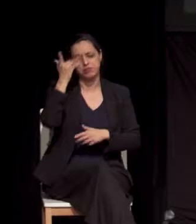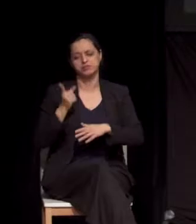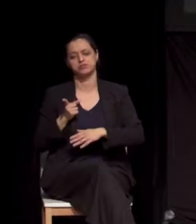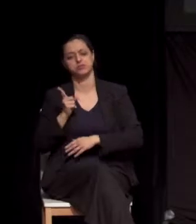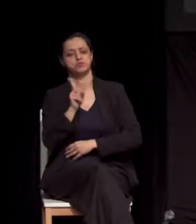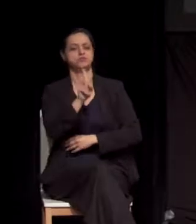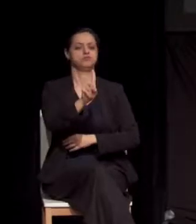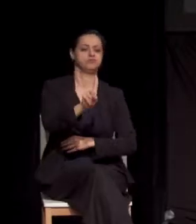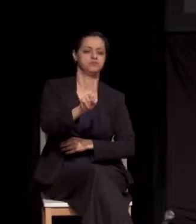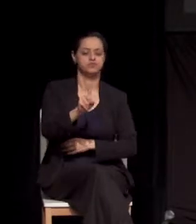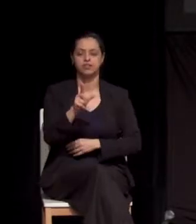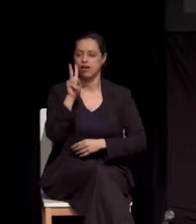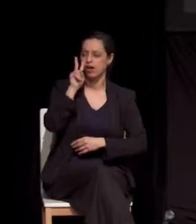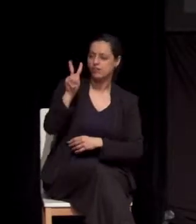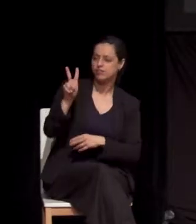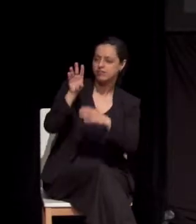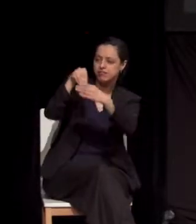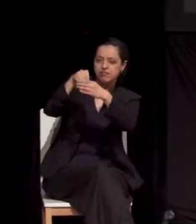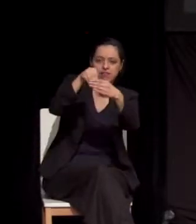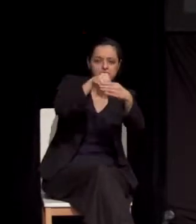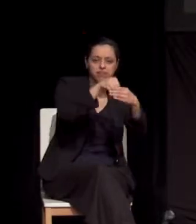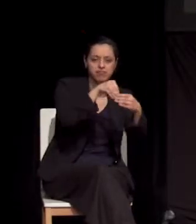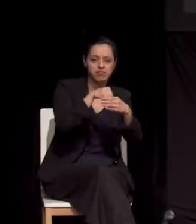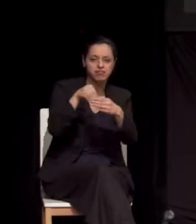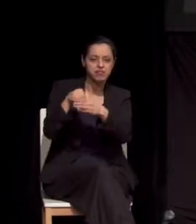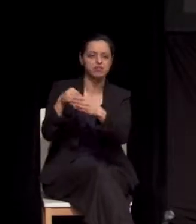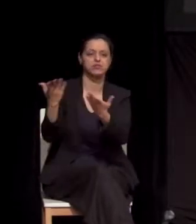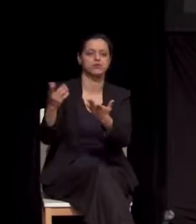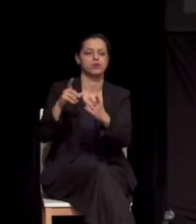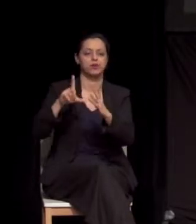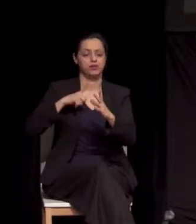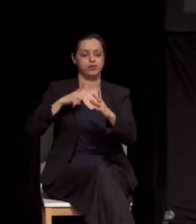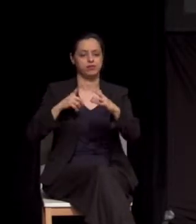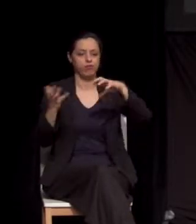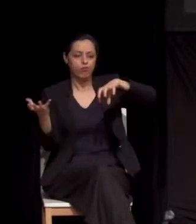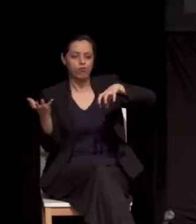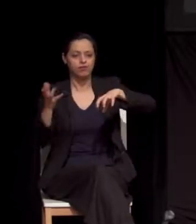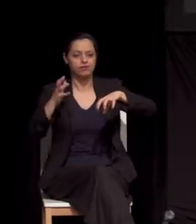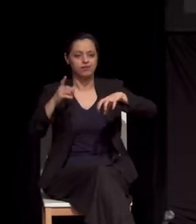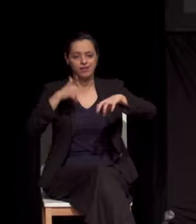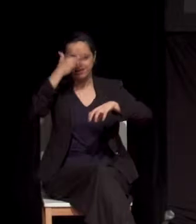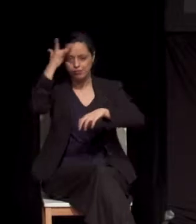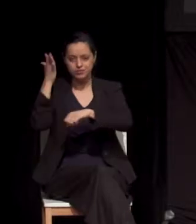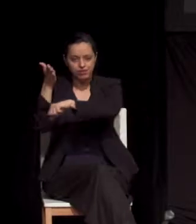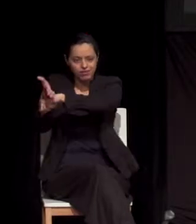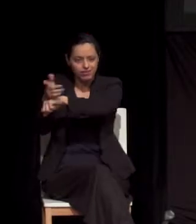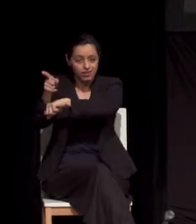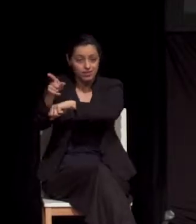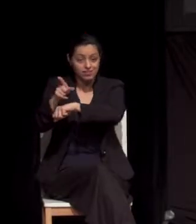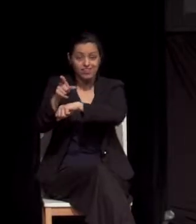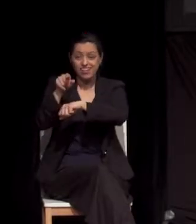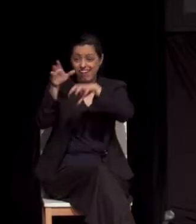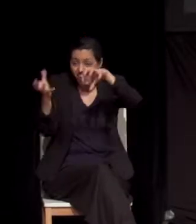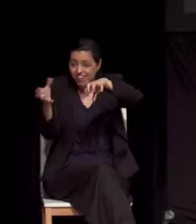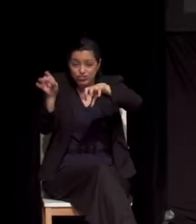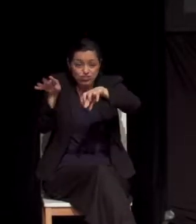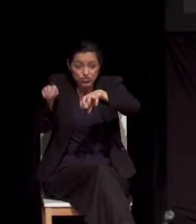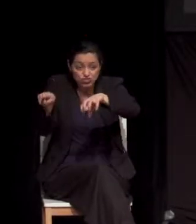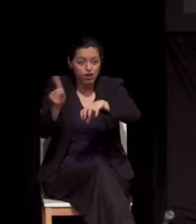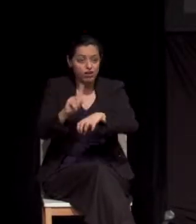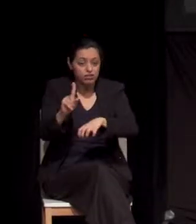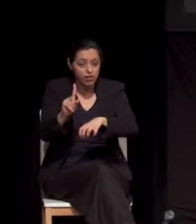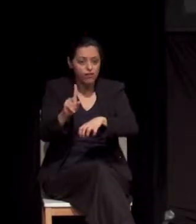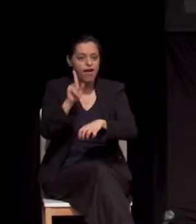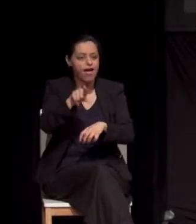politicamente dentro das casas do Congresso. É dentro da casa das famílias,